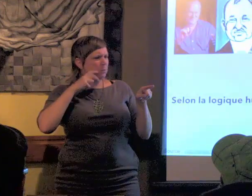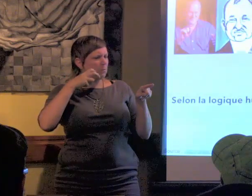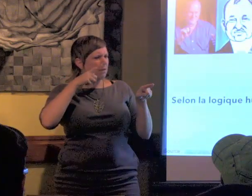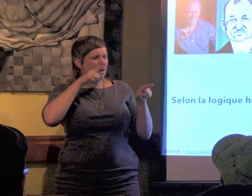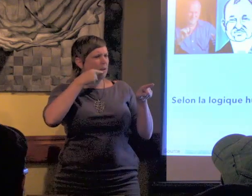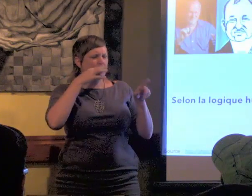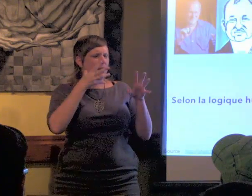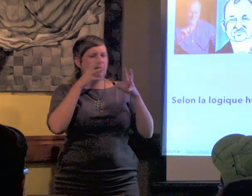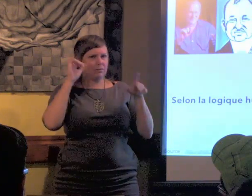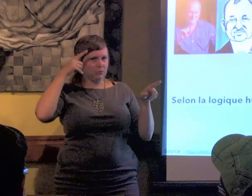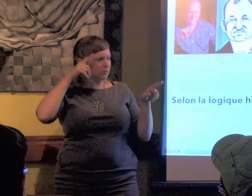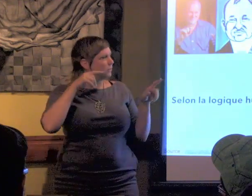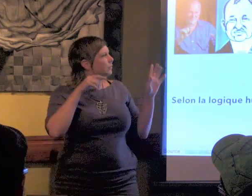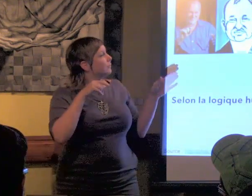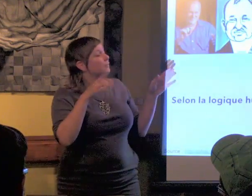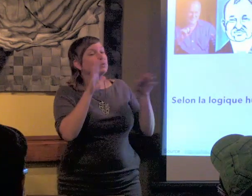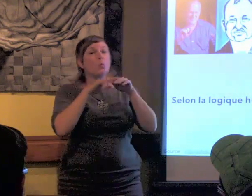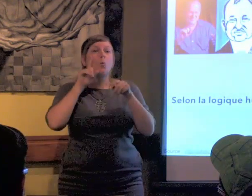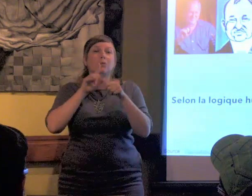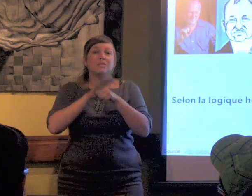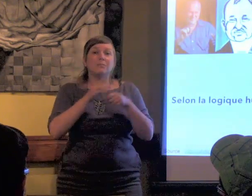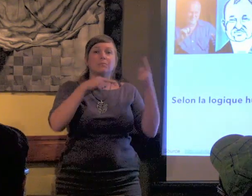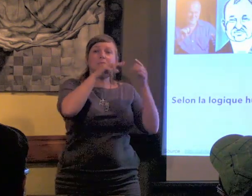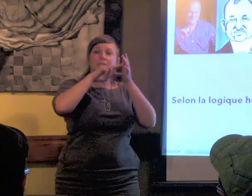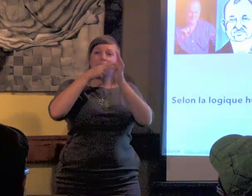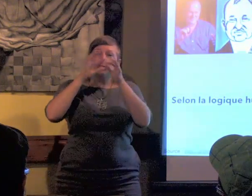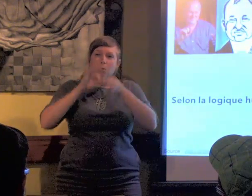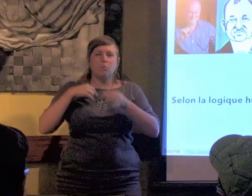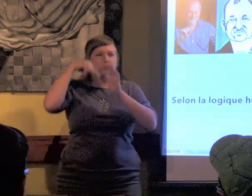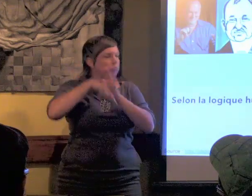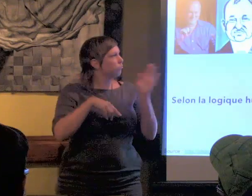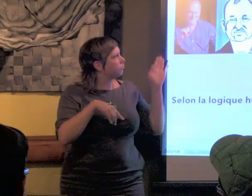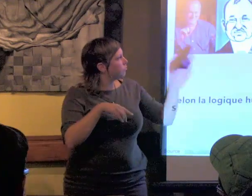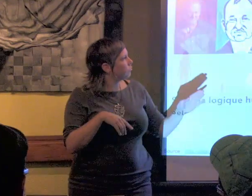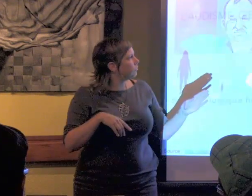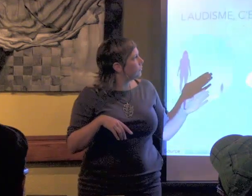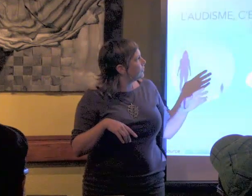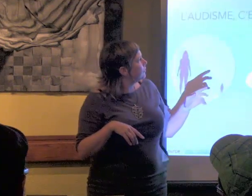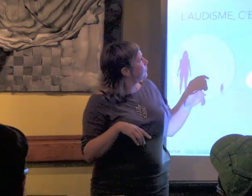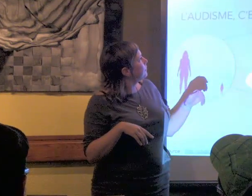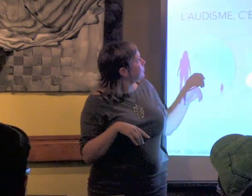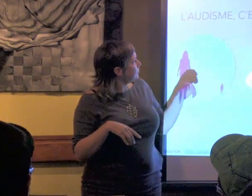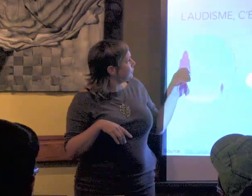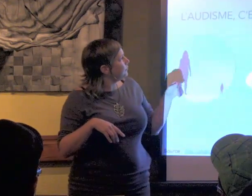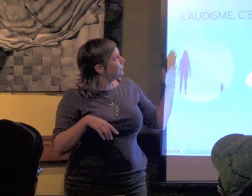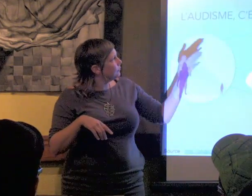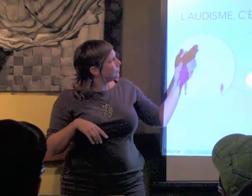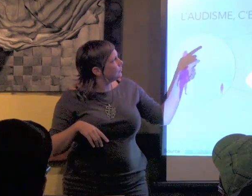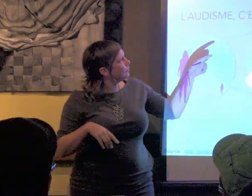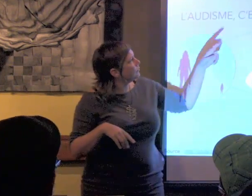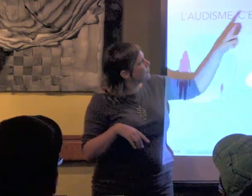ainsi. Donc, la personne sourde, elle ne peut pas parler, okay? Elle ne peut pas parler, donc elle n'est pas humaine. Donc, l'audisme, souvent, prend ses racines avec